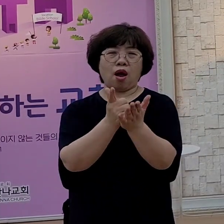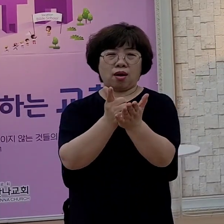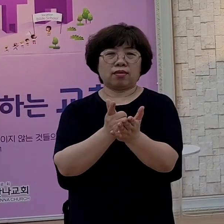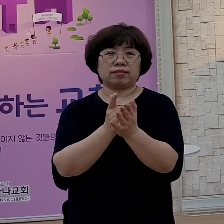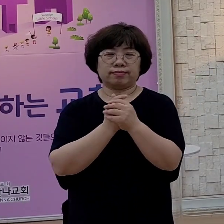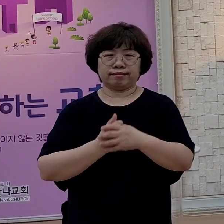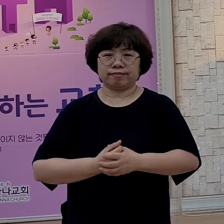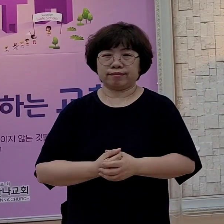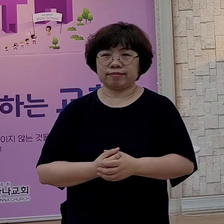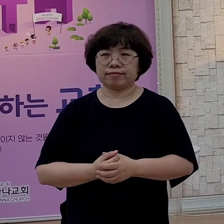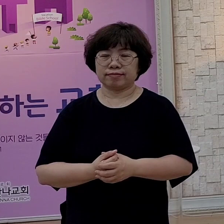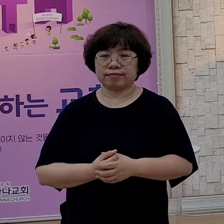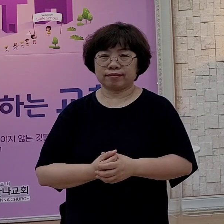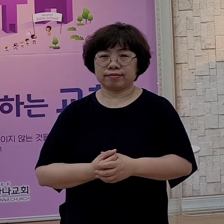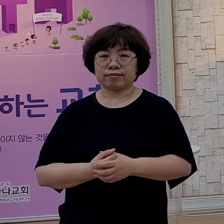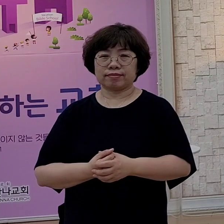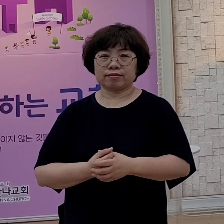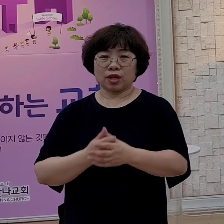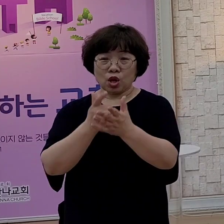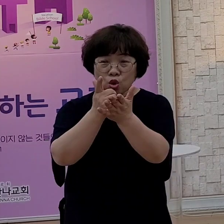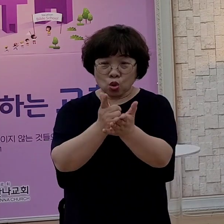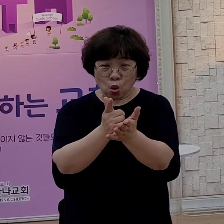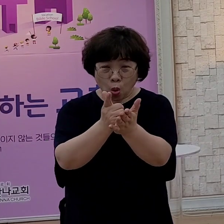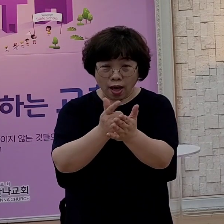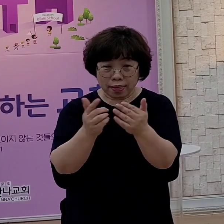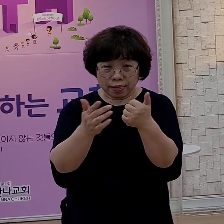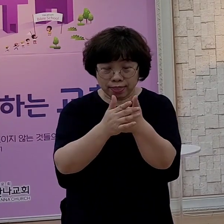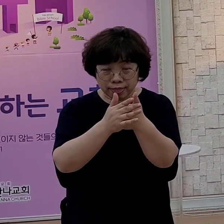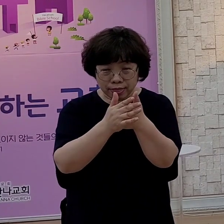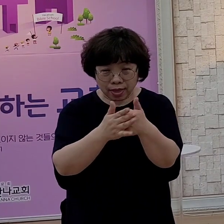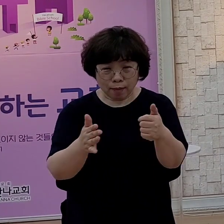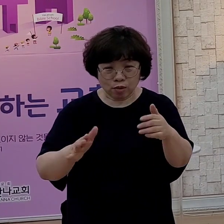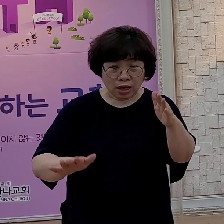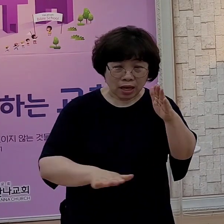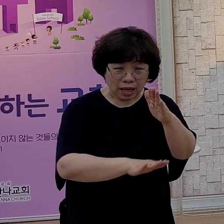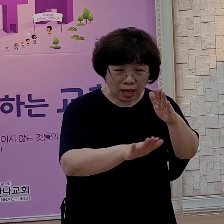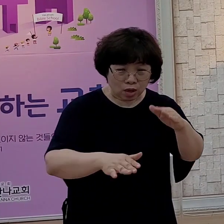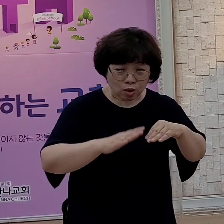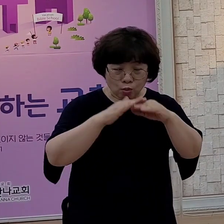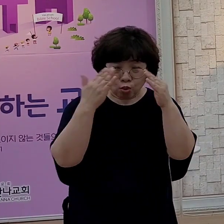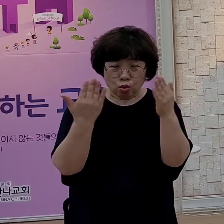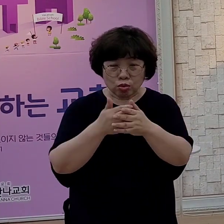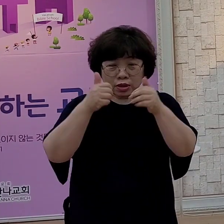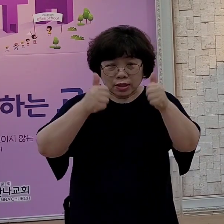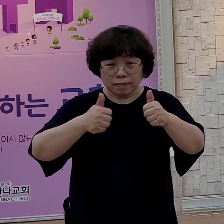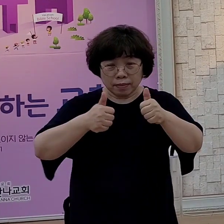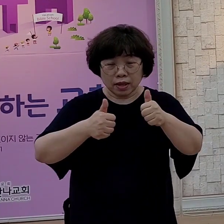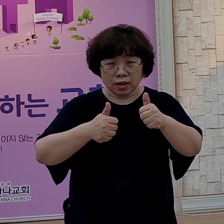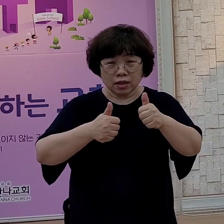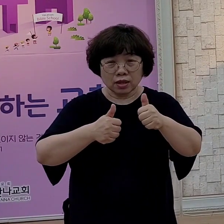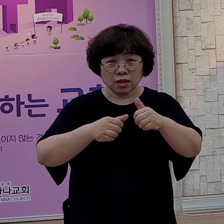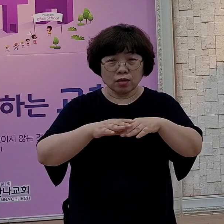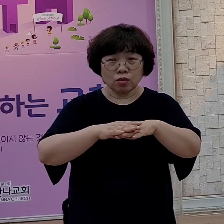노아예요. 그 노아 때문에 그 가족이 심판을 면했어요.